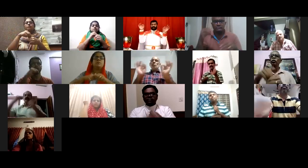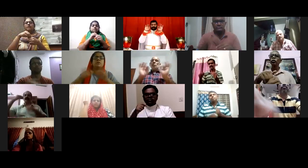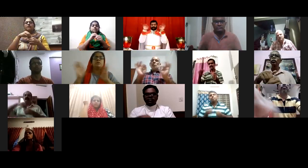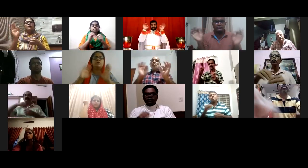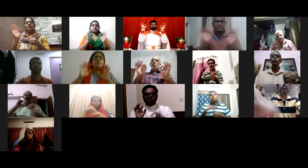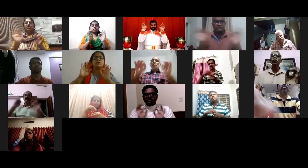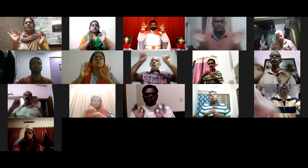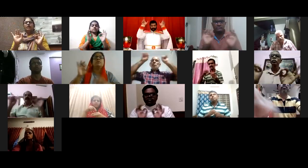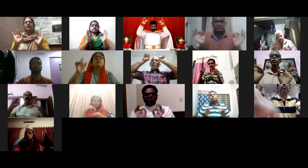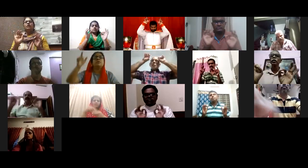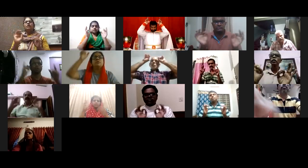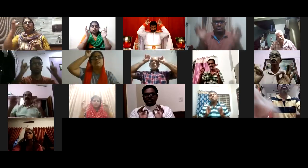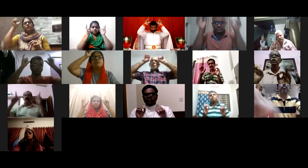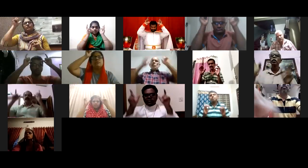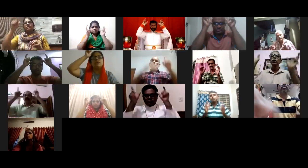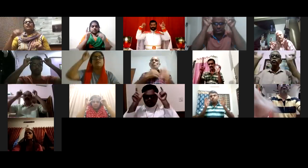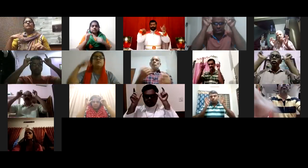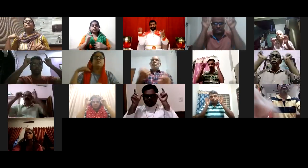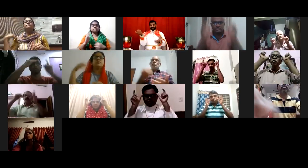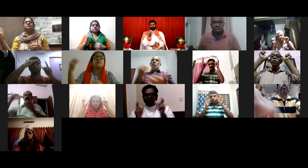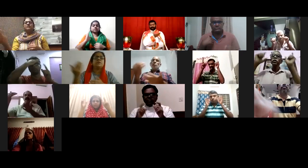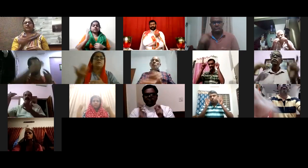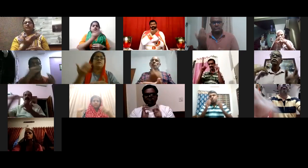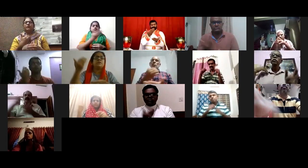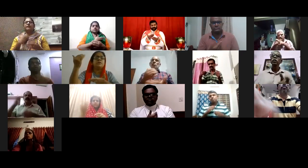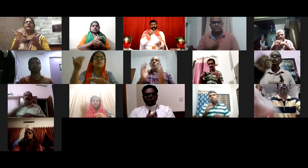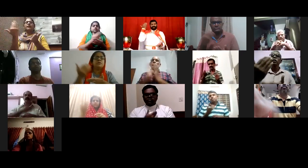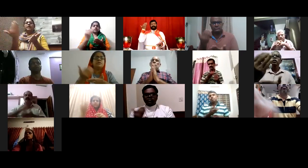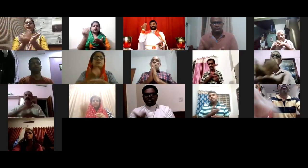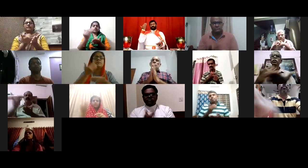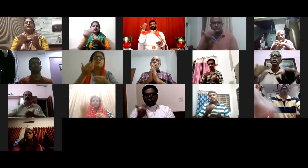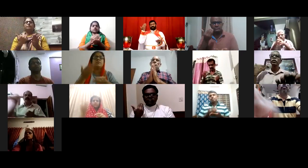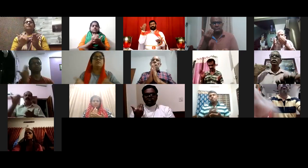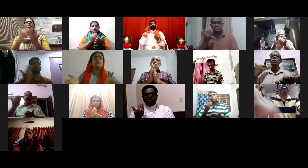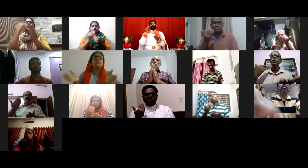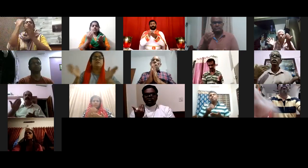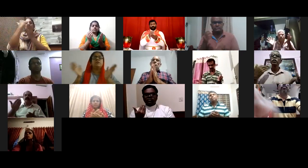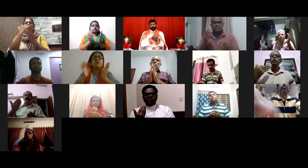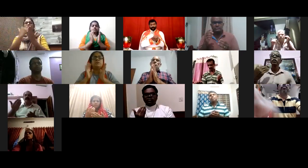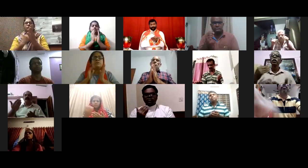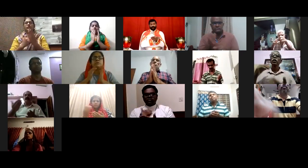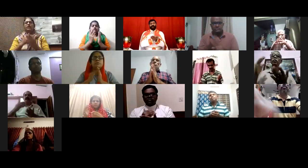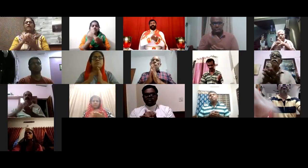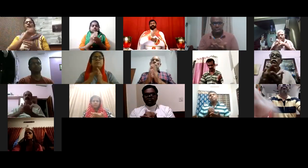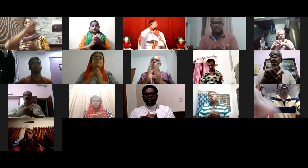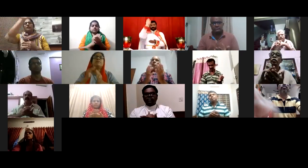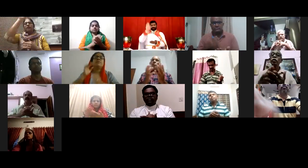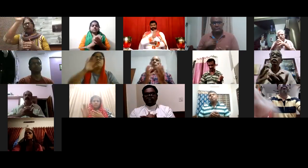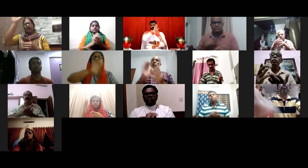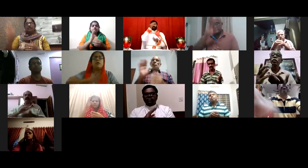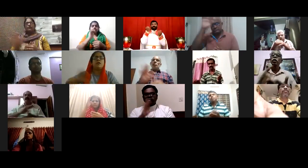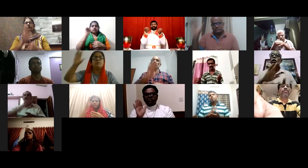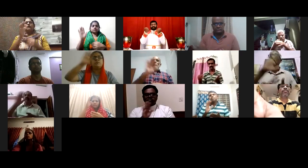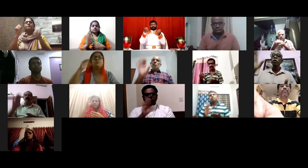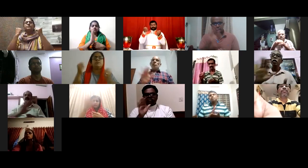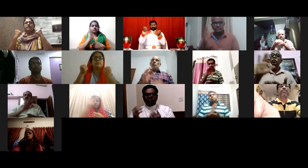വീഴാൻ ഇടയാവരുതേ, ദുഷ്ടാരൂപിയിൽ നിന്ന് ഞങ്ങളെ രക്ഷിക്കണമേ. എന്തുകൊണ്ടെന്നാൽ